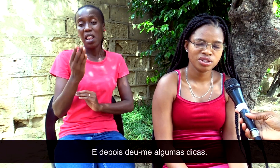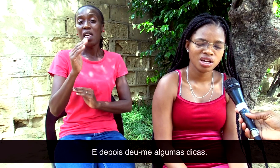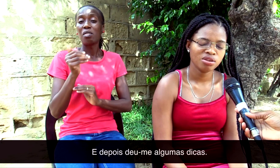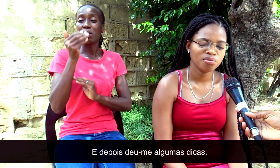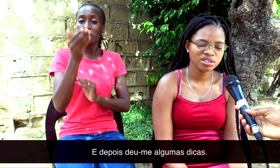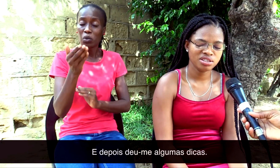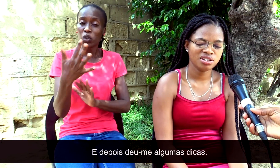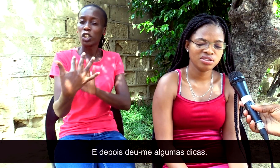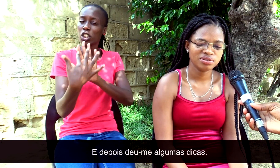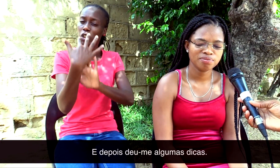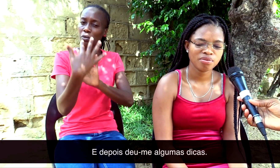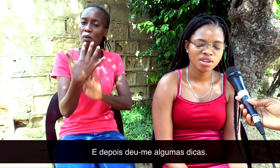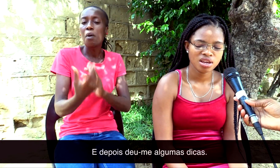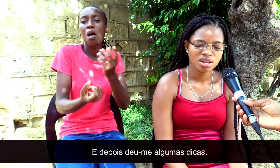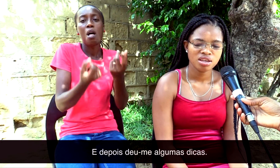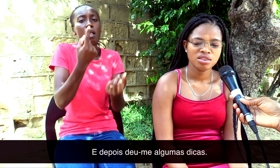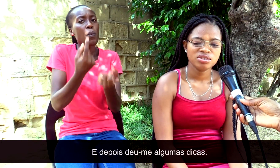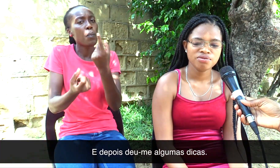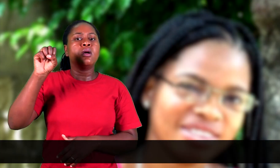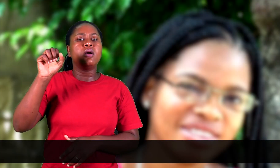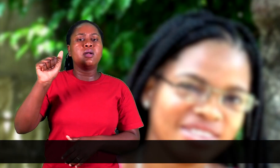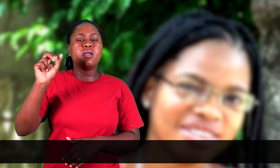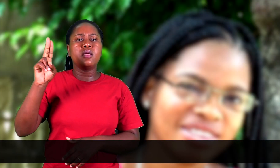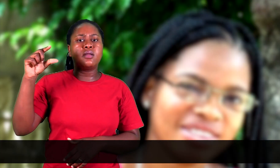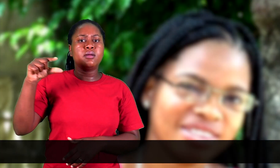indicações, algumas dicas.